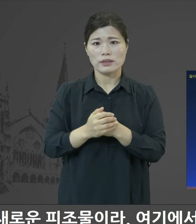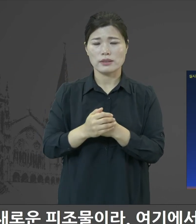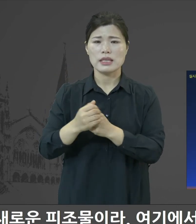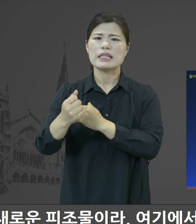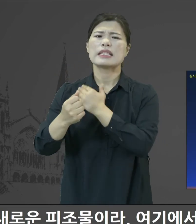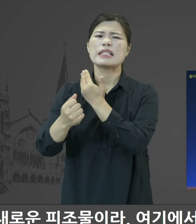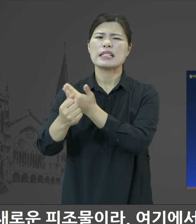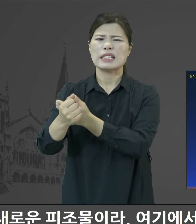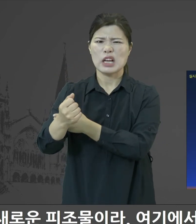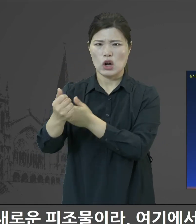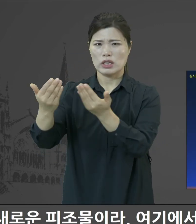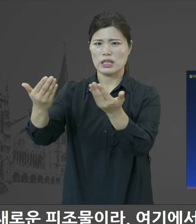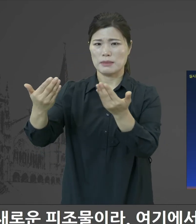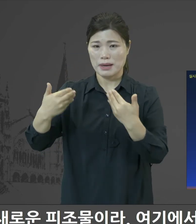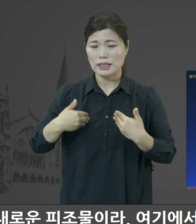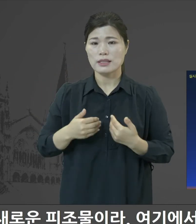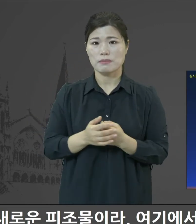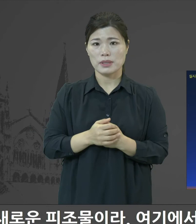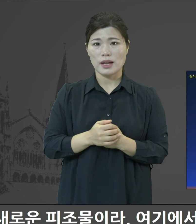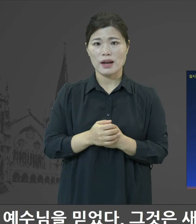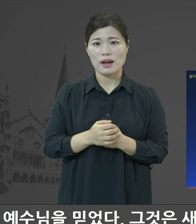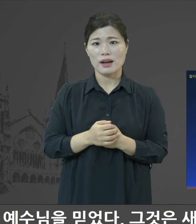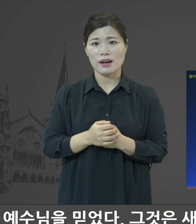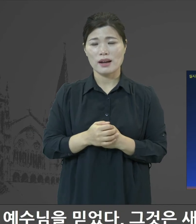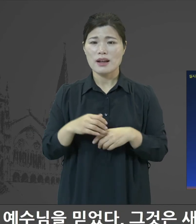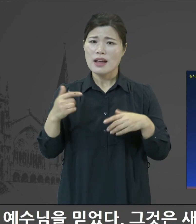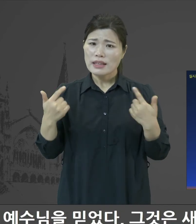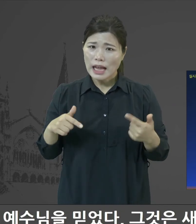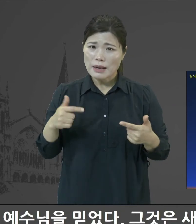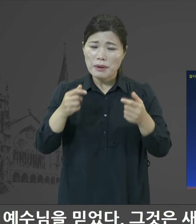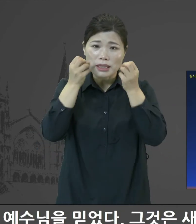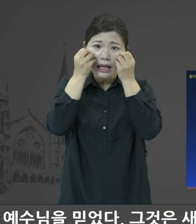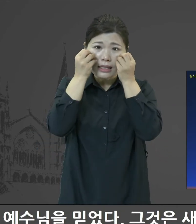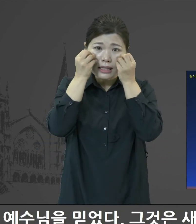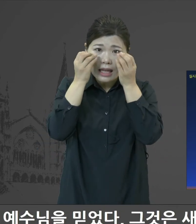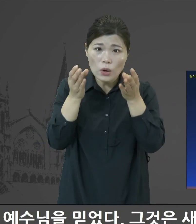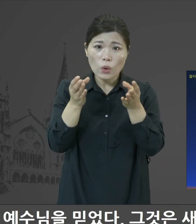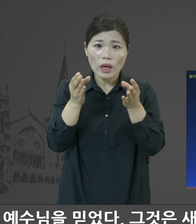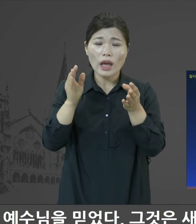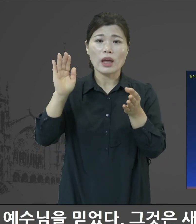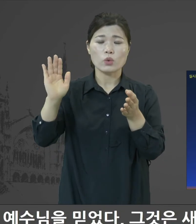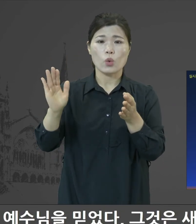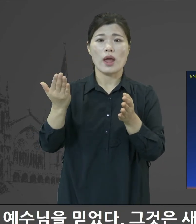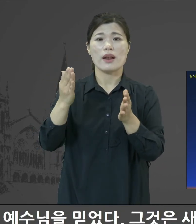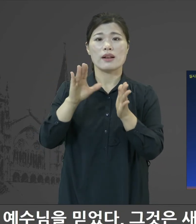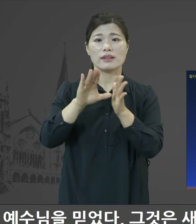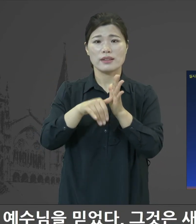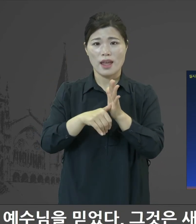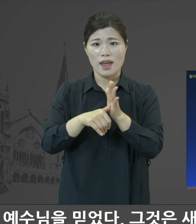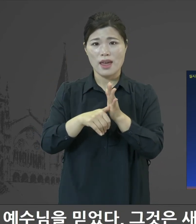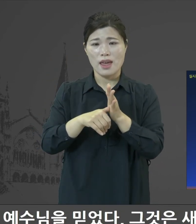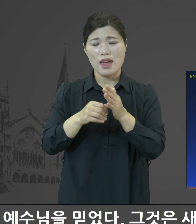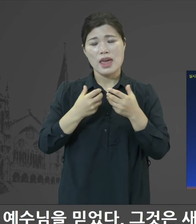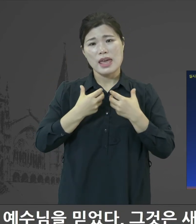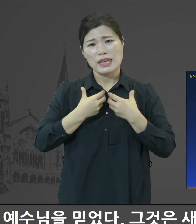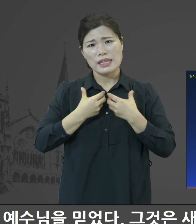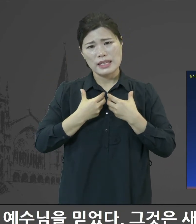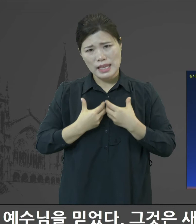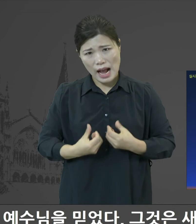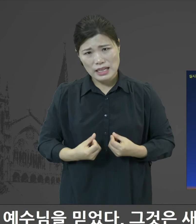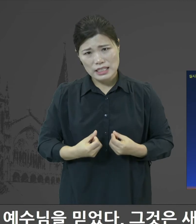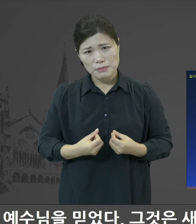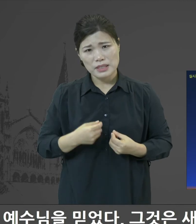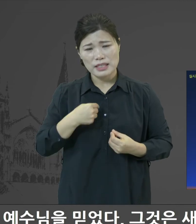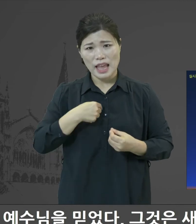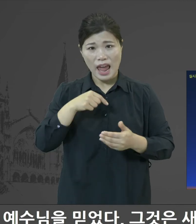날마다 새롭게 되어질 때 우리에게서는 낙심이 우리 안에 자리 잡을